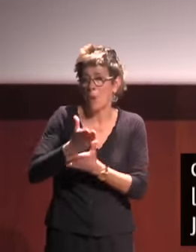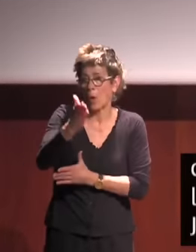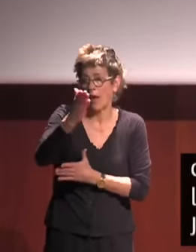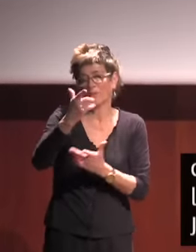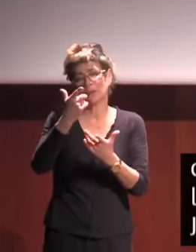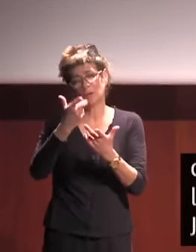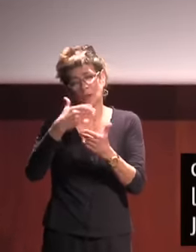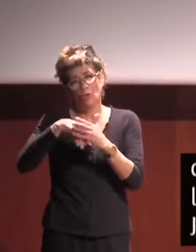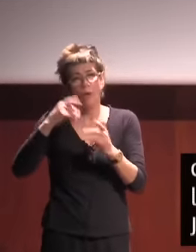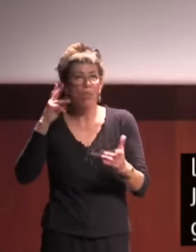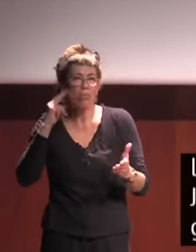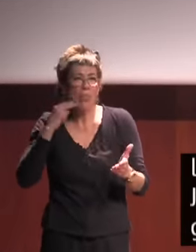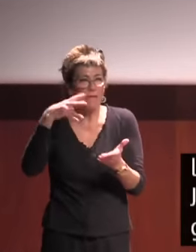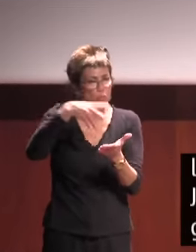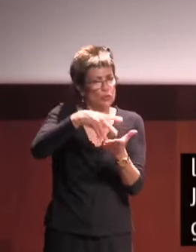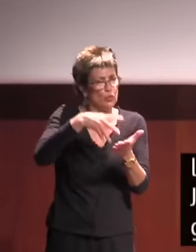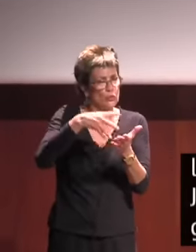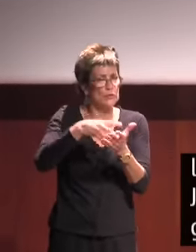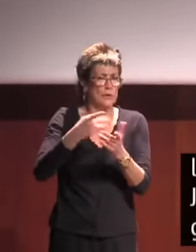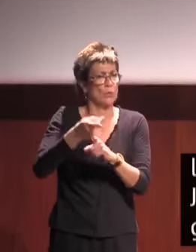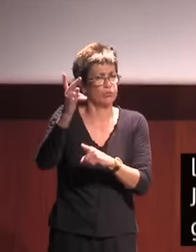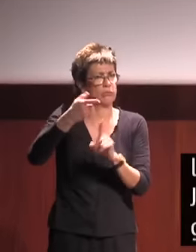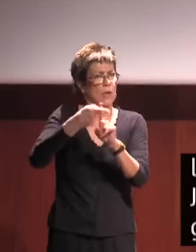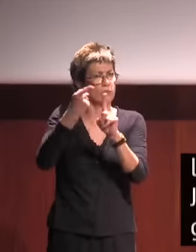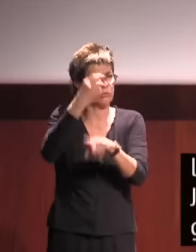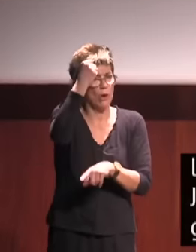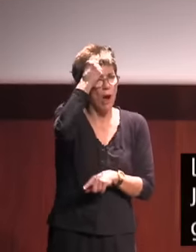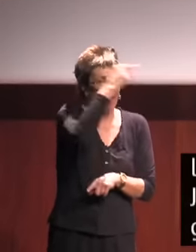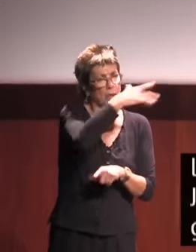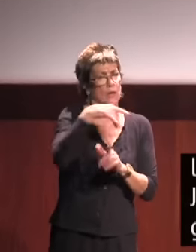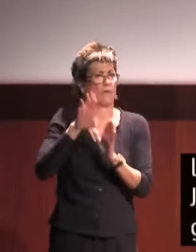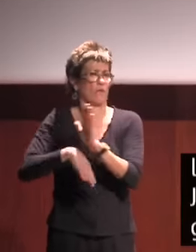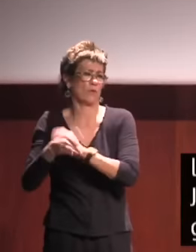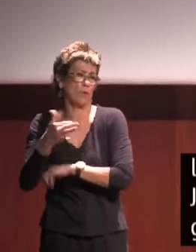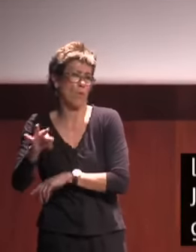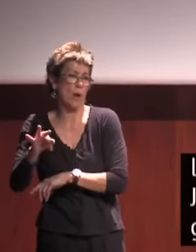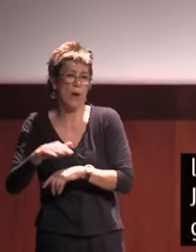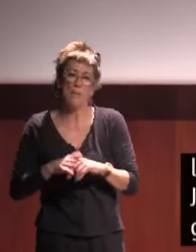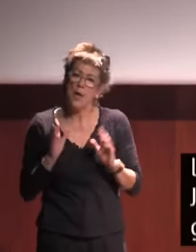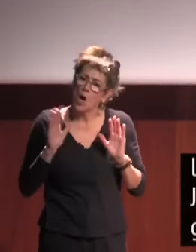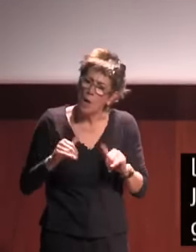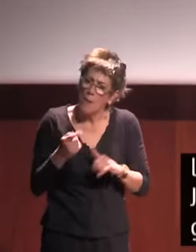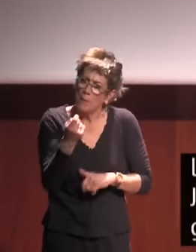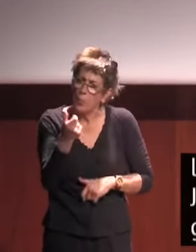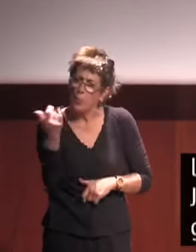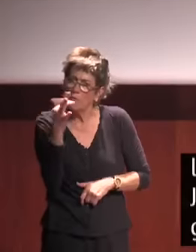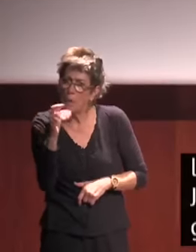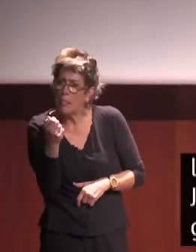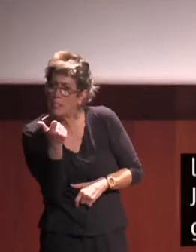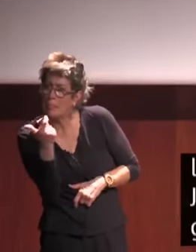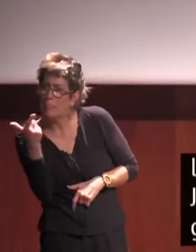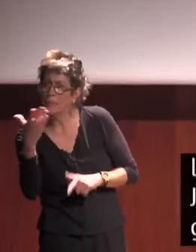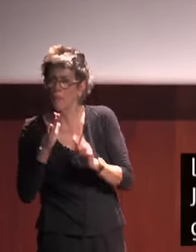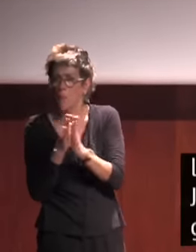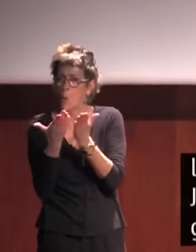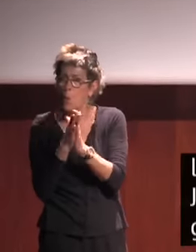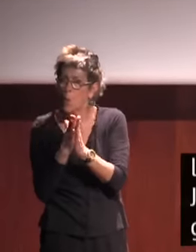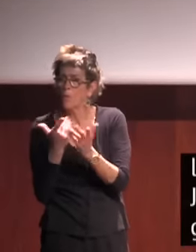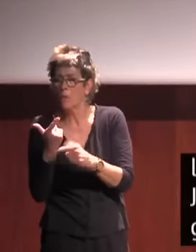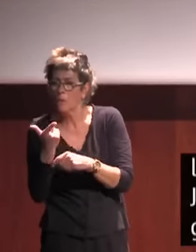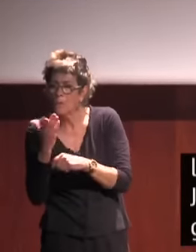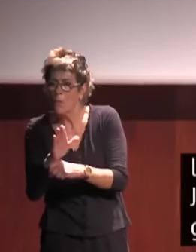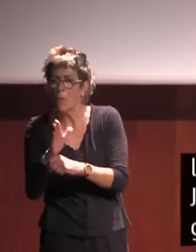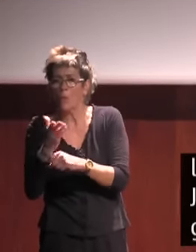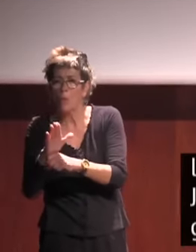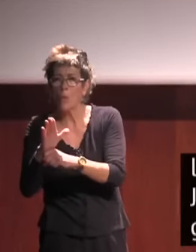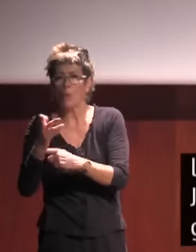importante outre-Atlantique qu'en France, au regard de la littérature disponible, il y a quand même en France quelques ouvrages qui commencent à mettre en avant